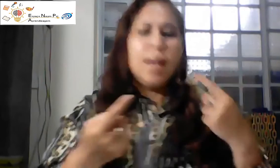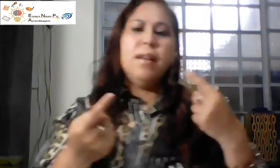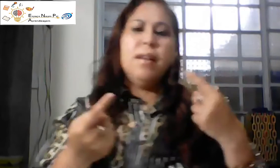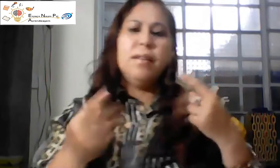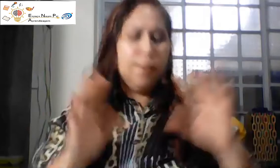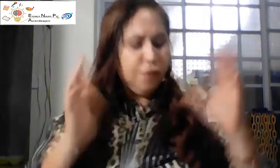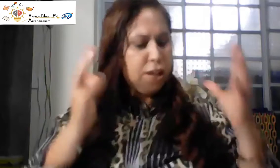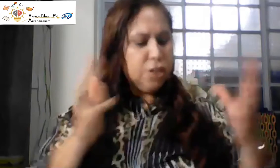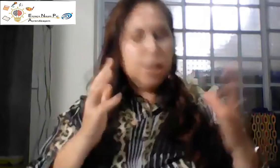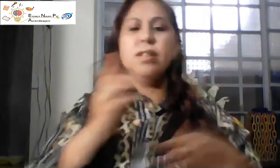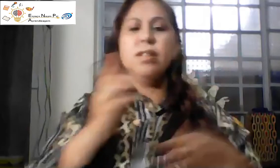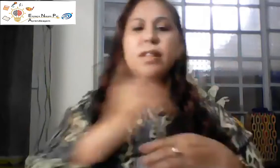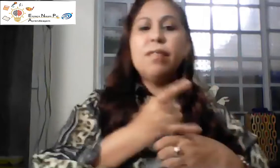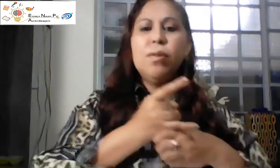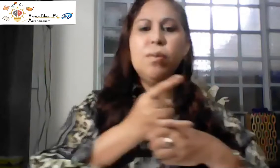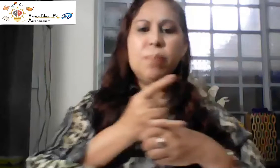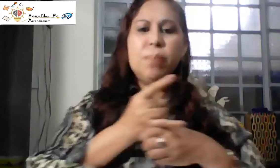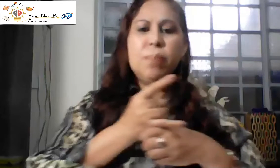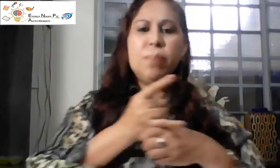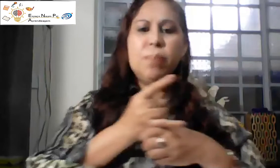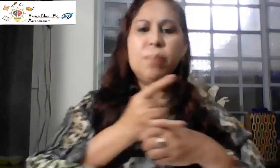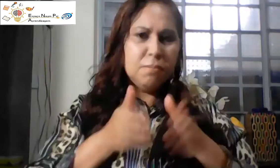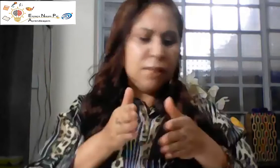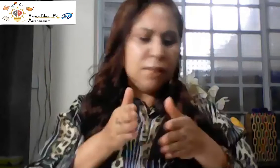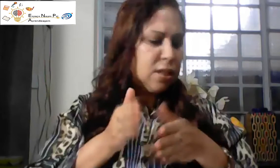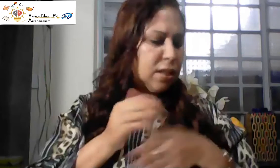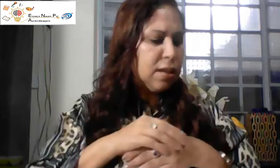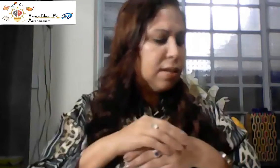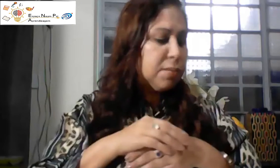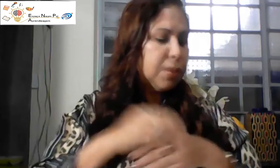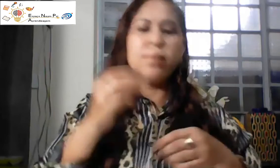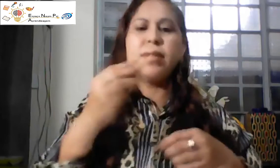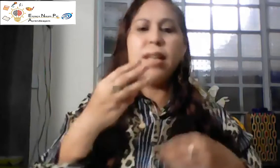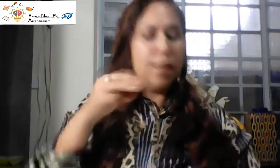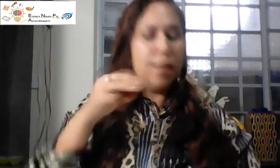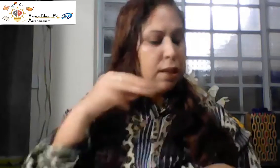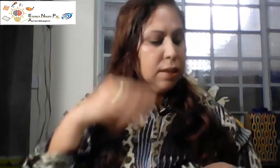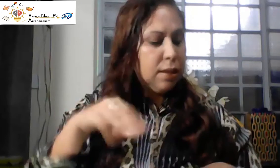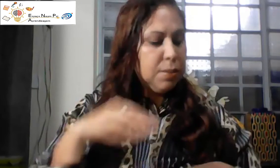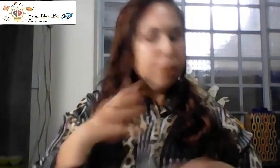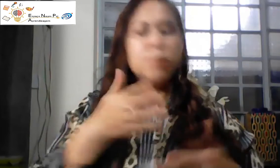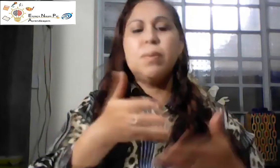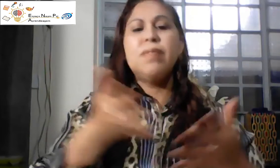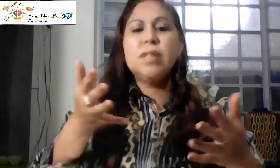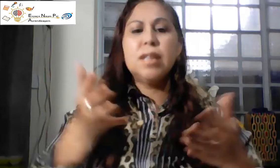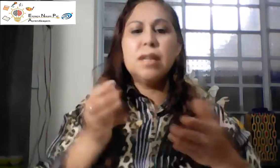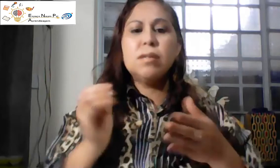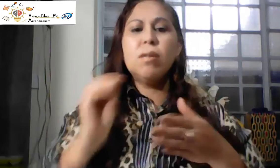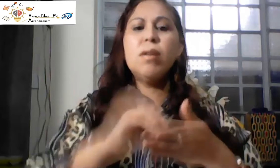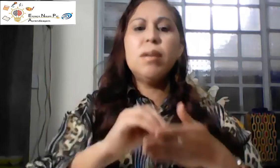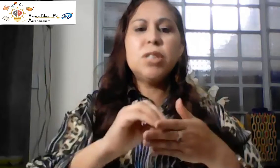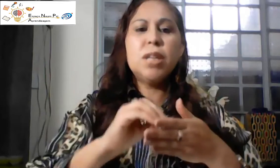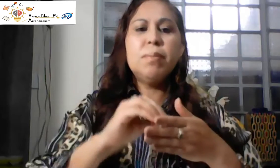diálogo na festa, a gente gravou um pequeno vídeo, menos de 3 minutos, né? 3 minutos para